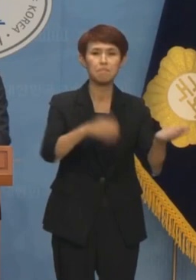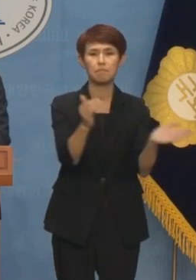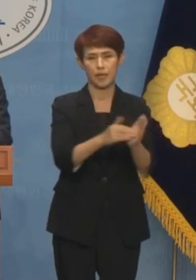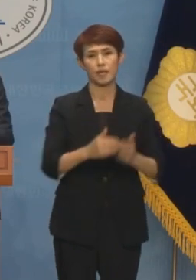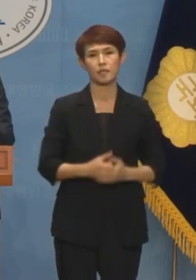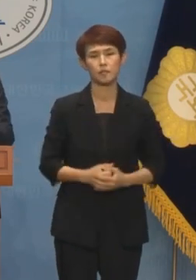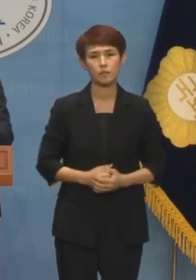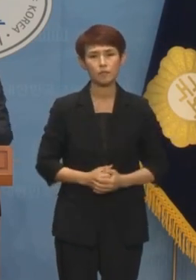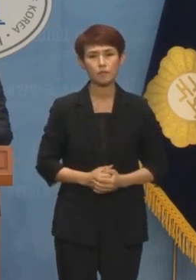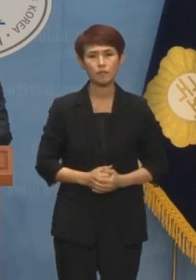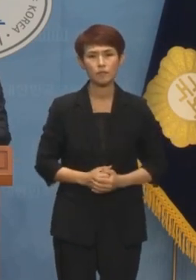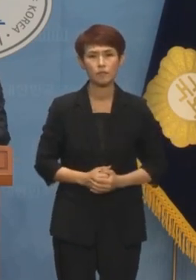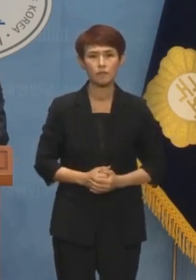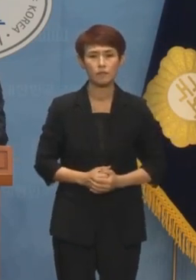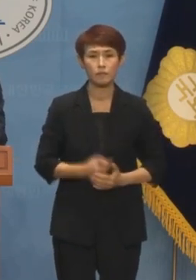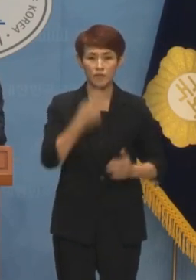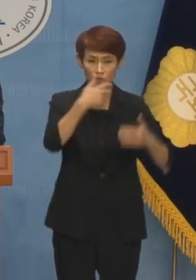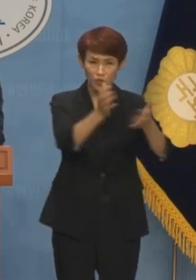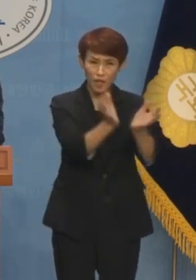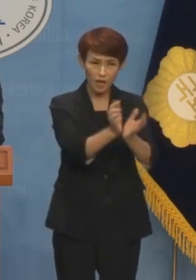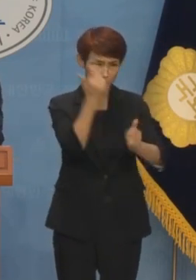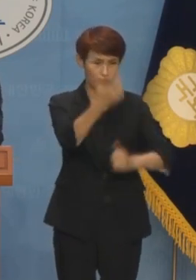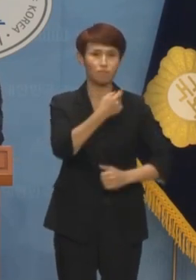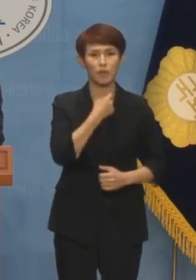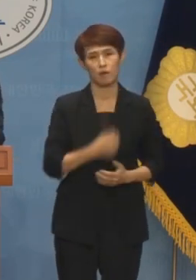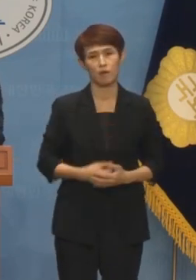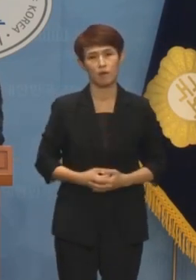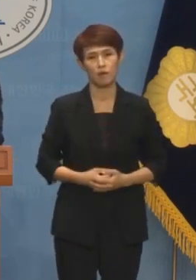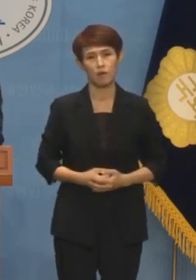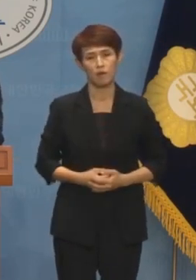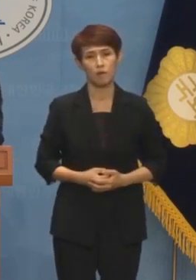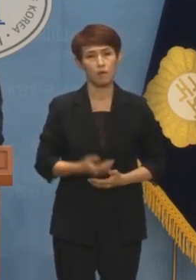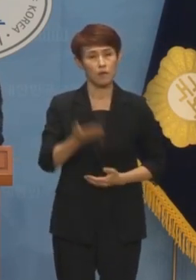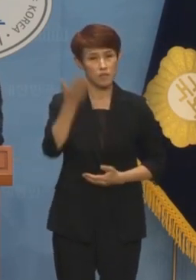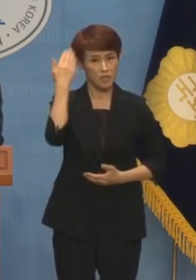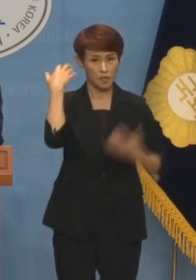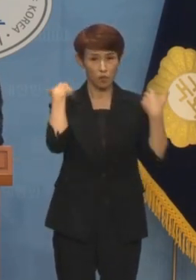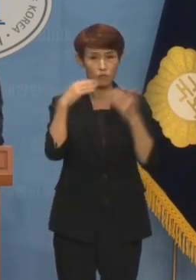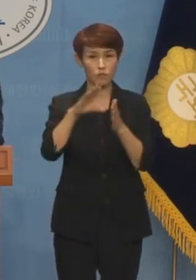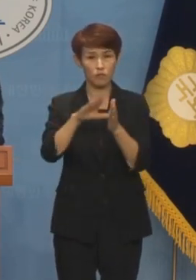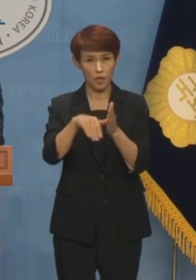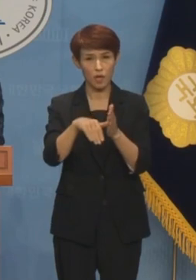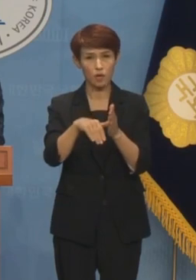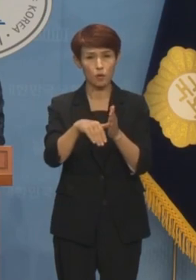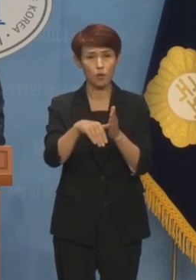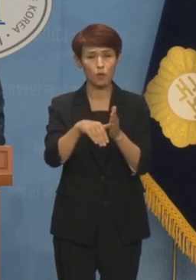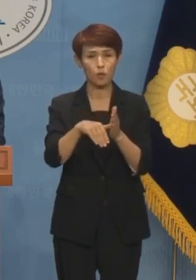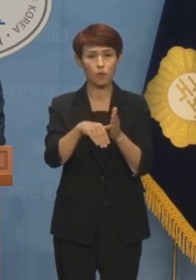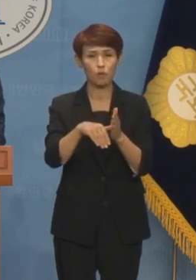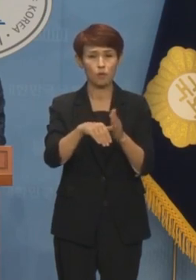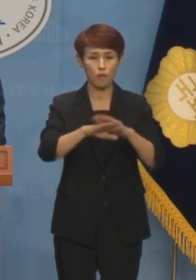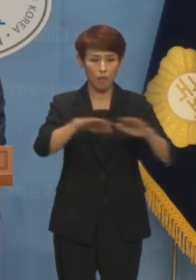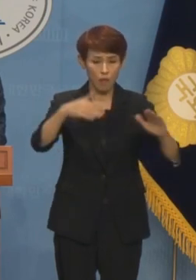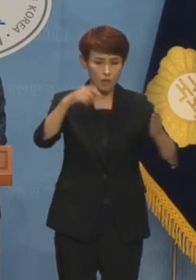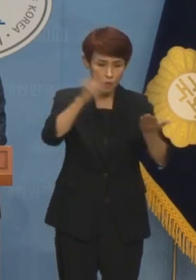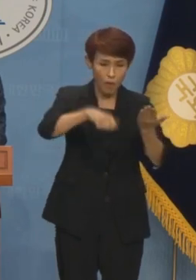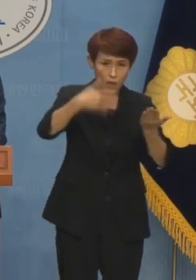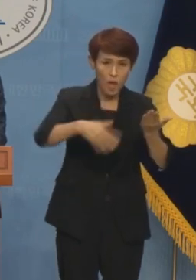통과시켰습니다. 민주당에 묻습니다. 지난 정부에서도 처리하지 않았던